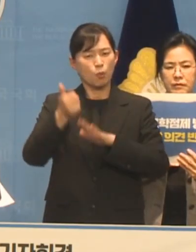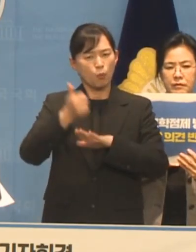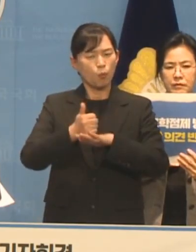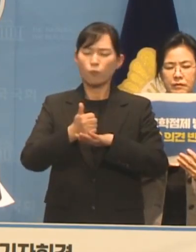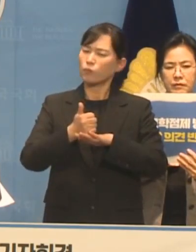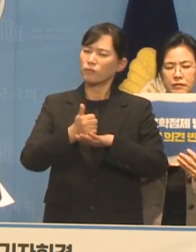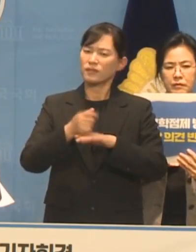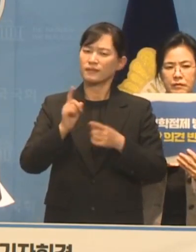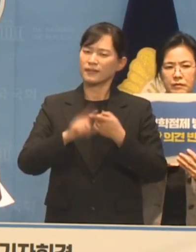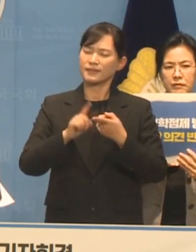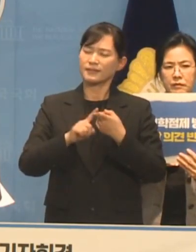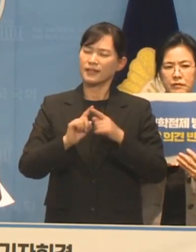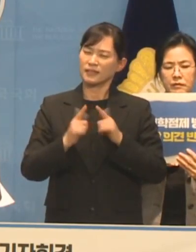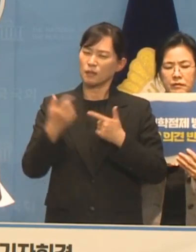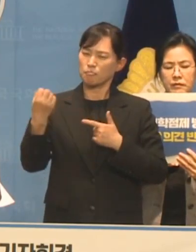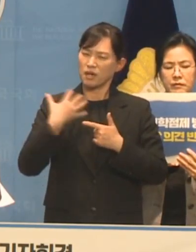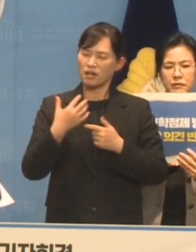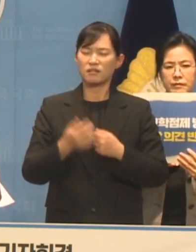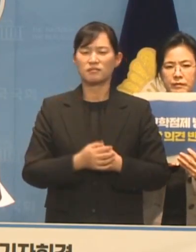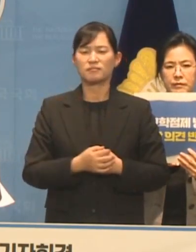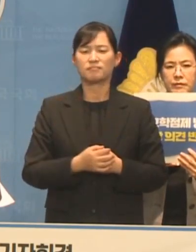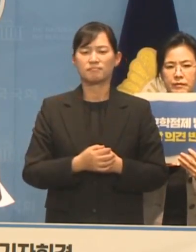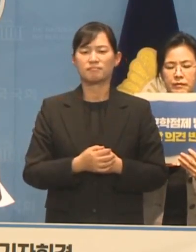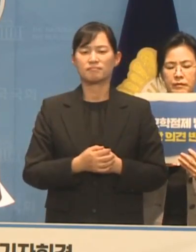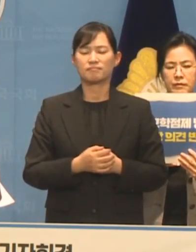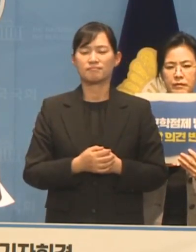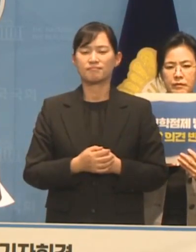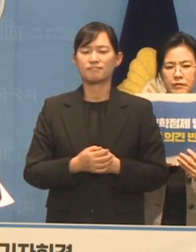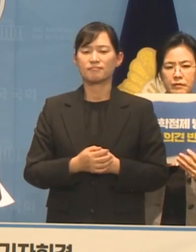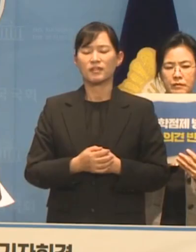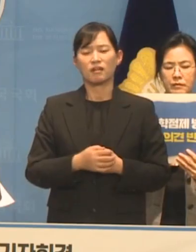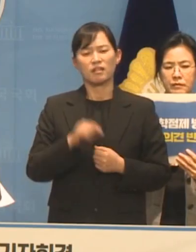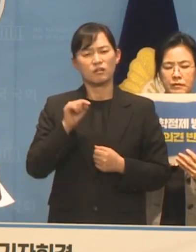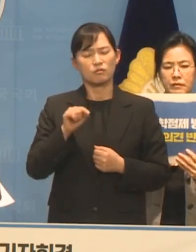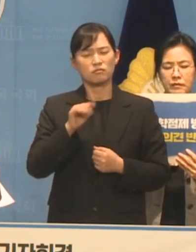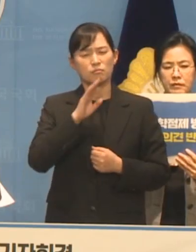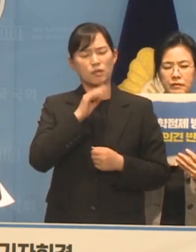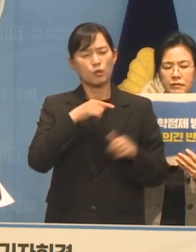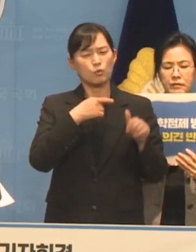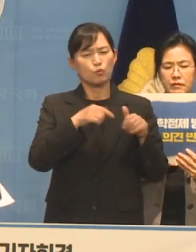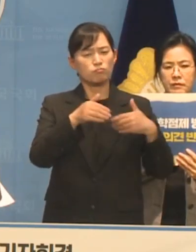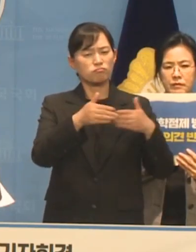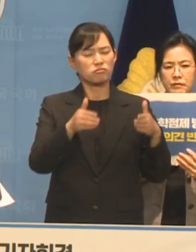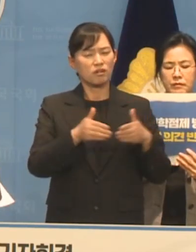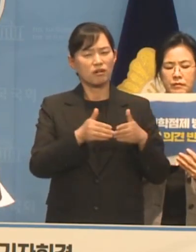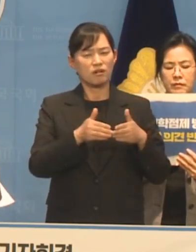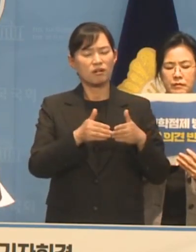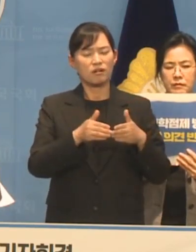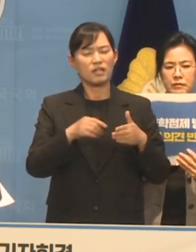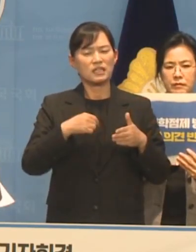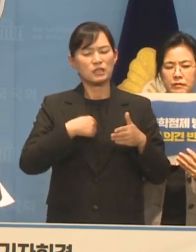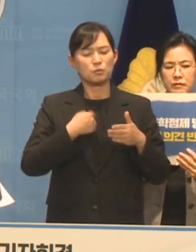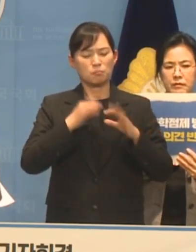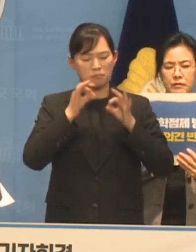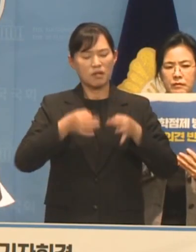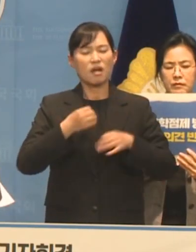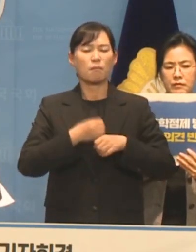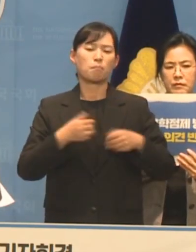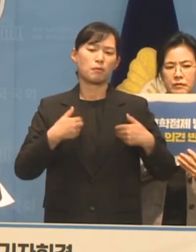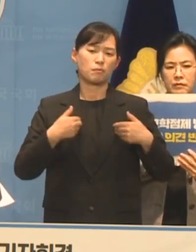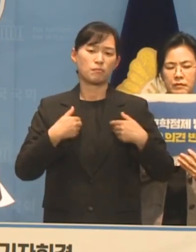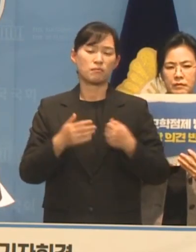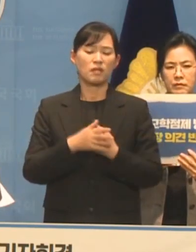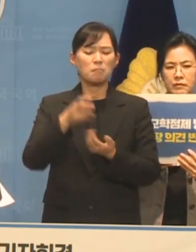대해 유보적이거나 비판적인 입장을 보였다는 점은 교육부가 성찰할 지점입니다. 특히